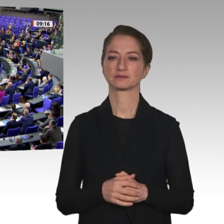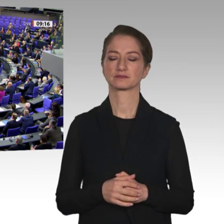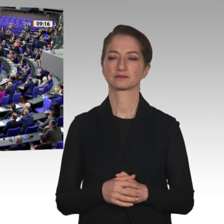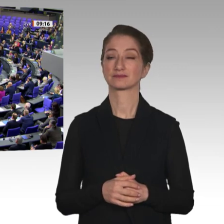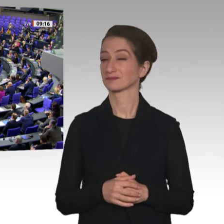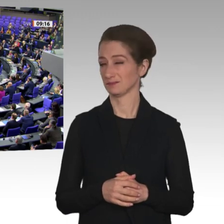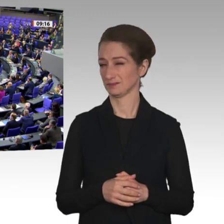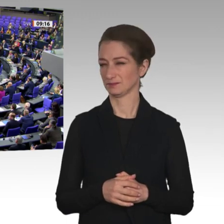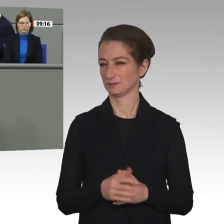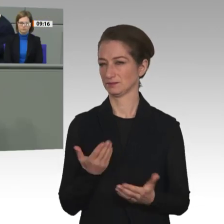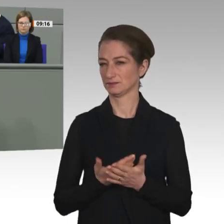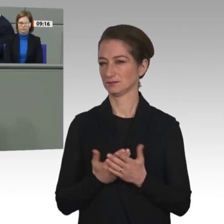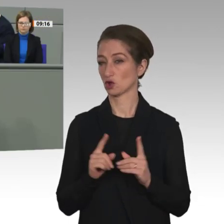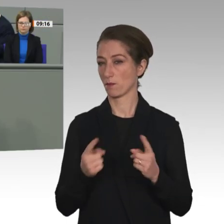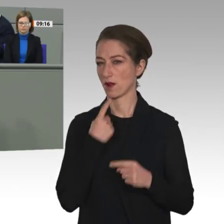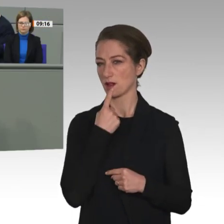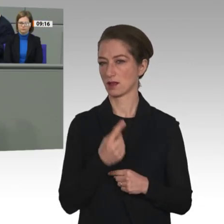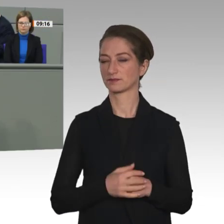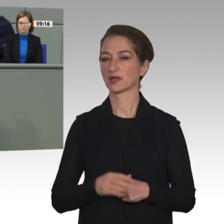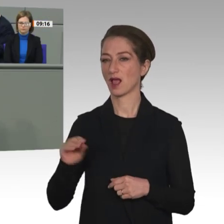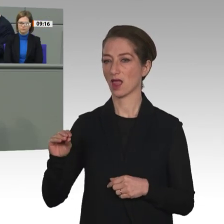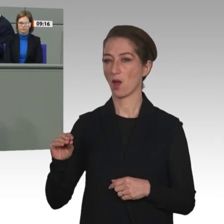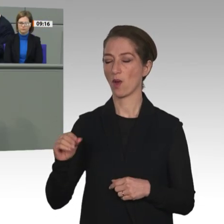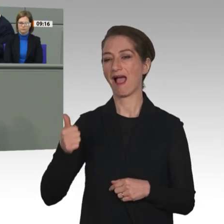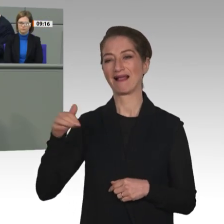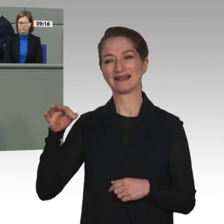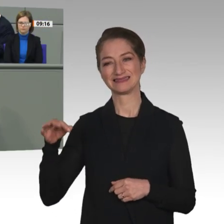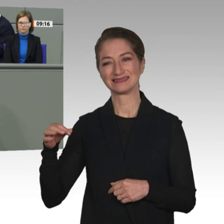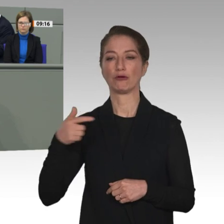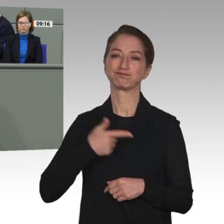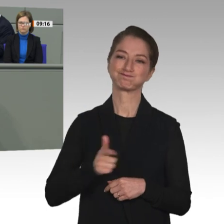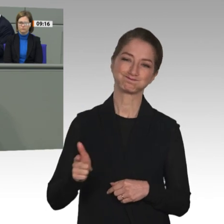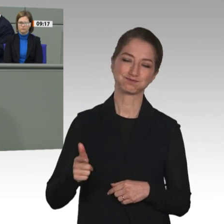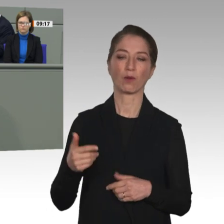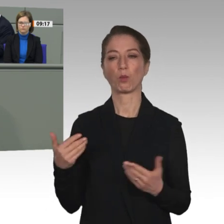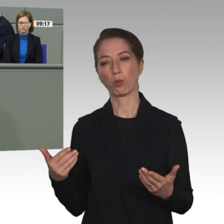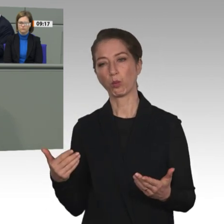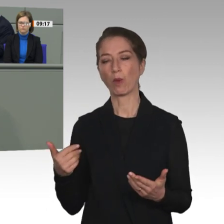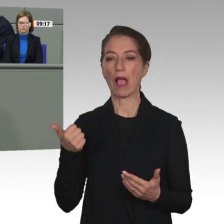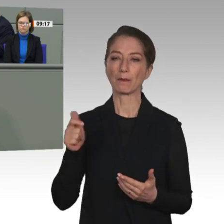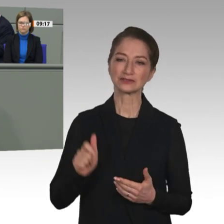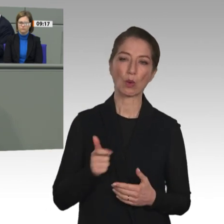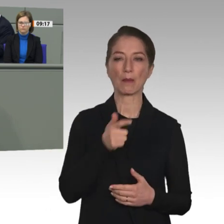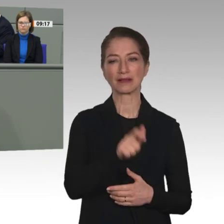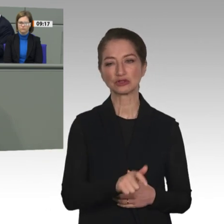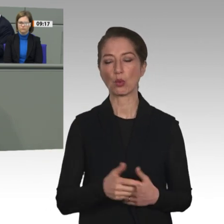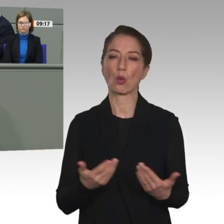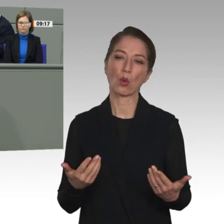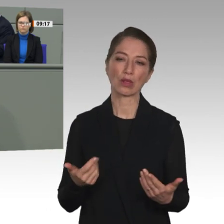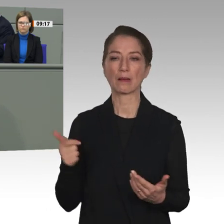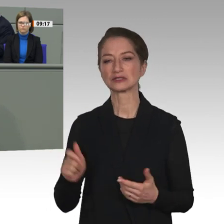Und deswegen noch einmal, Hanau war mehr als die Tat eines Einzelnen, eines Verwirrten. Es war ein Ergebnis, ein Anschlag auf uns alle.